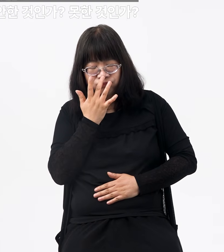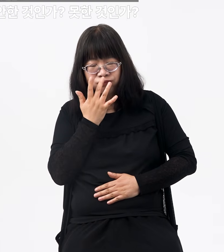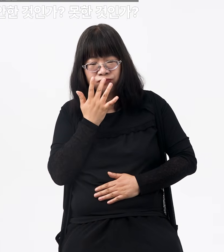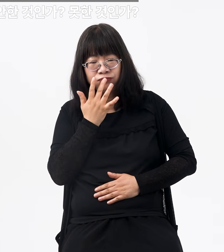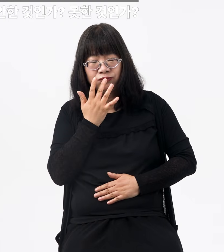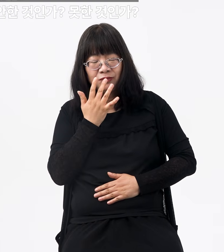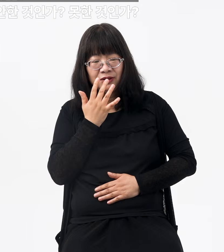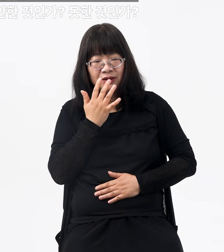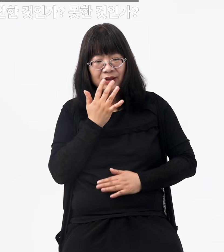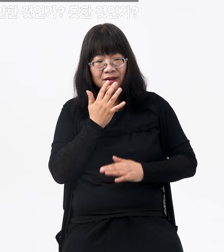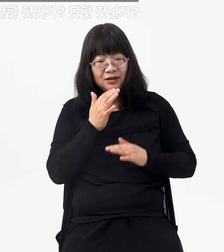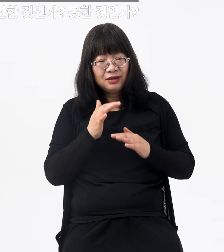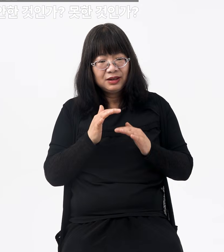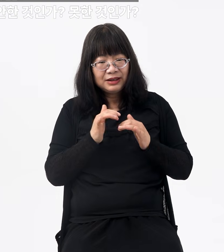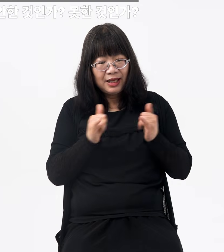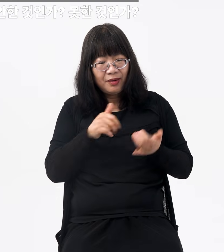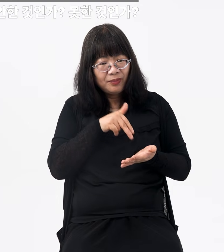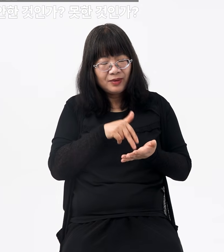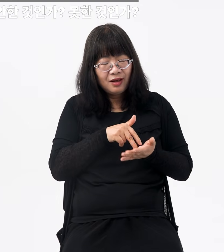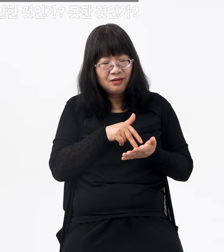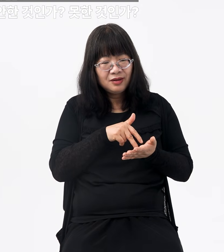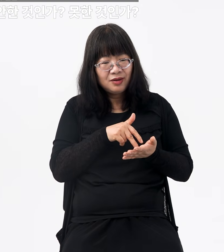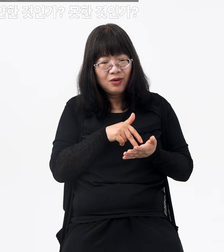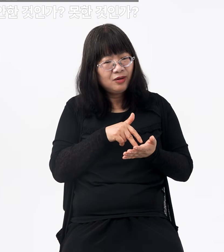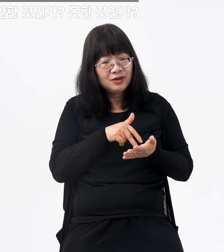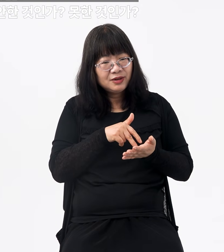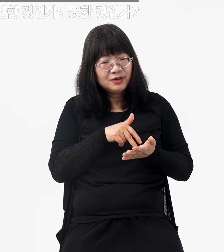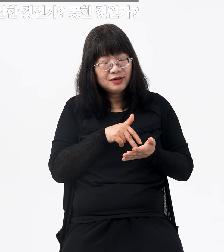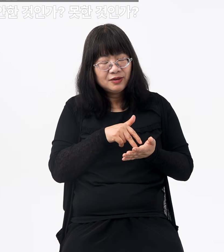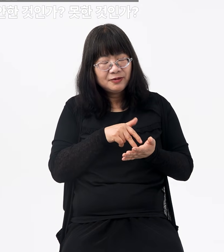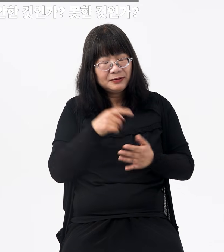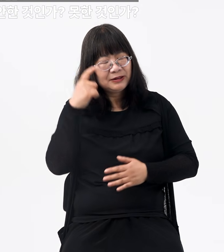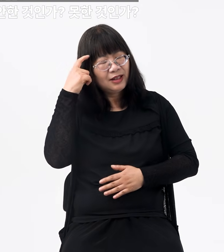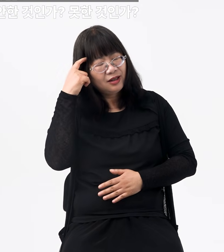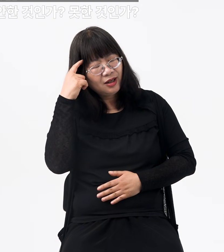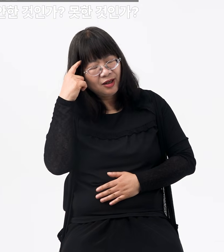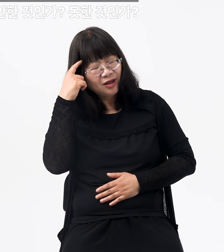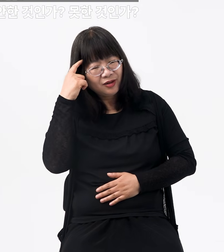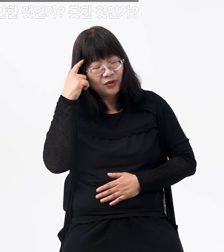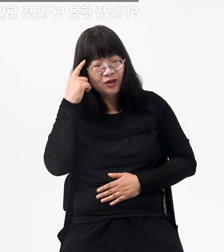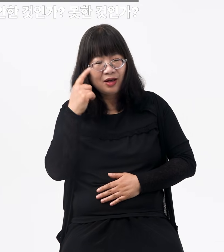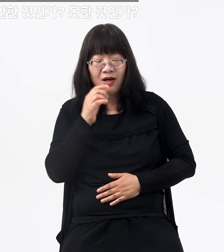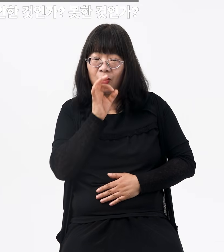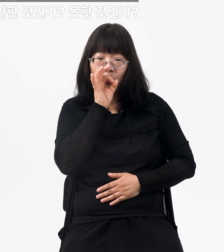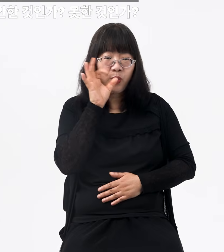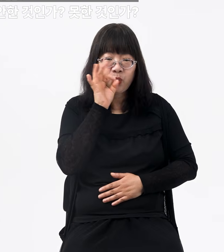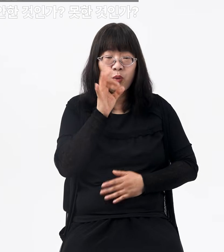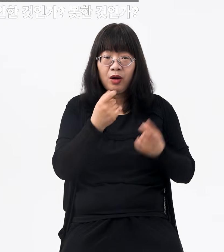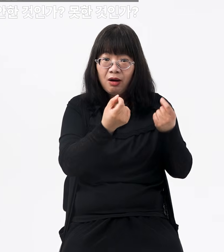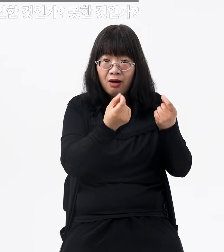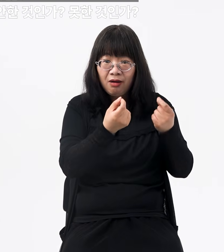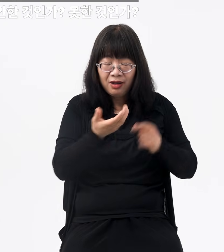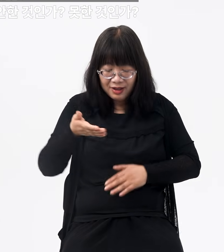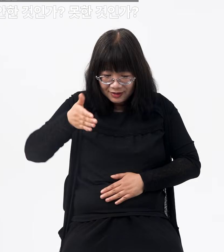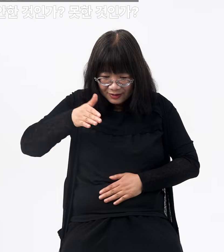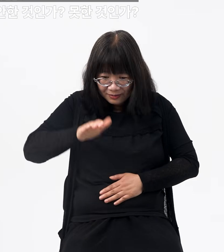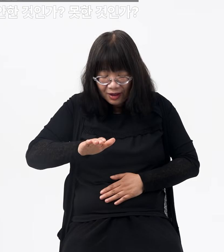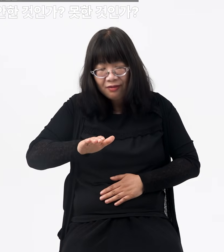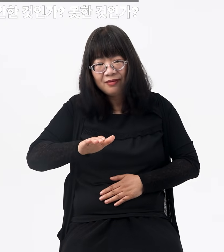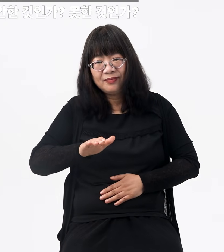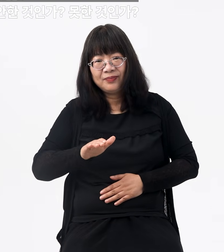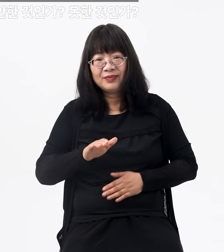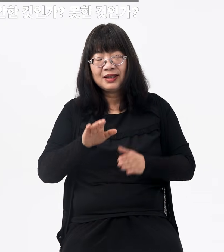계산이 안 되는 거죠. 그런데 이런 시대야말로 사실은